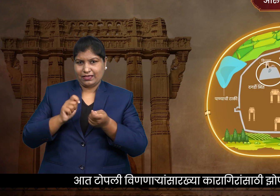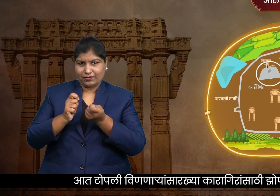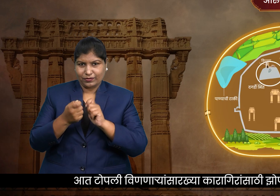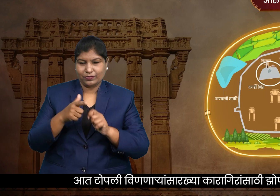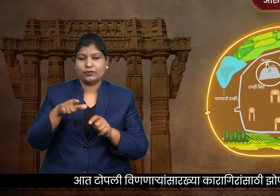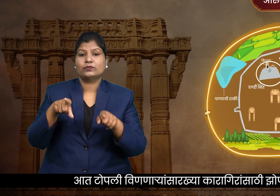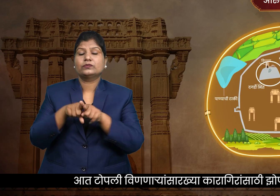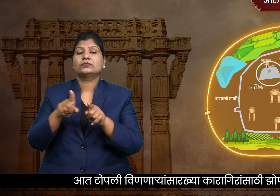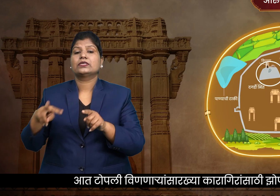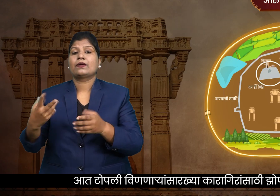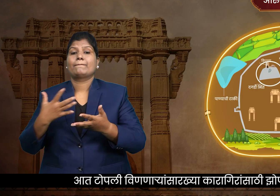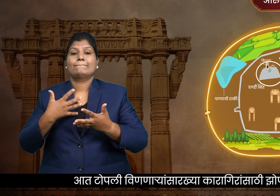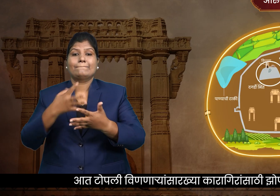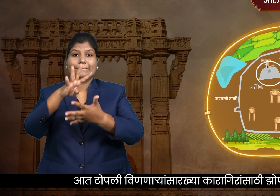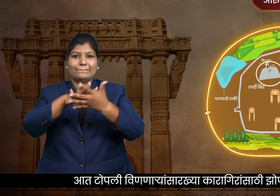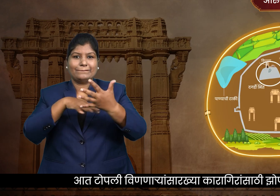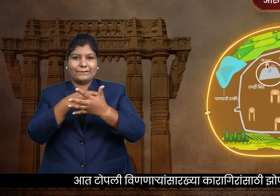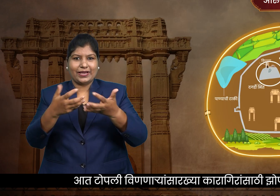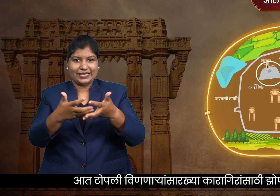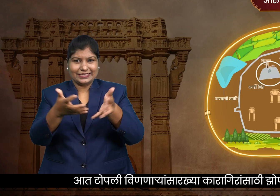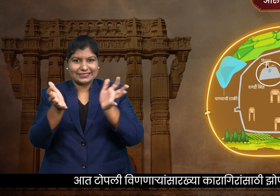कारागिरांसाठी झोपड्या आहेत.